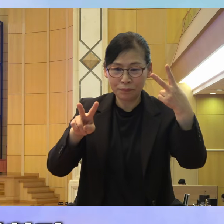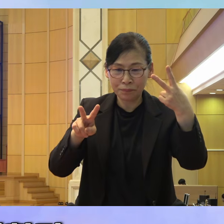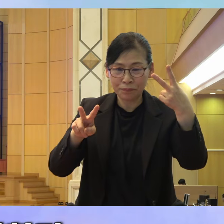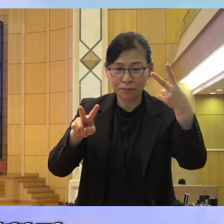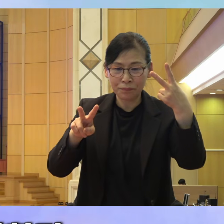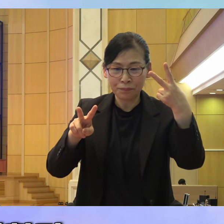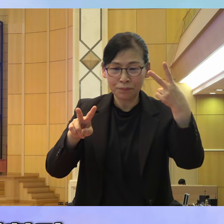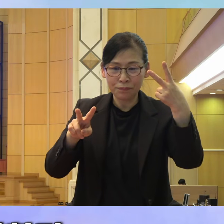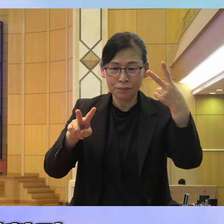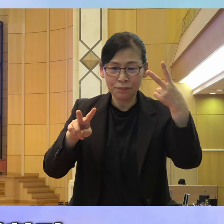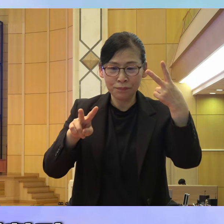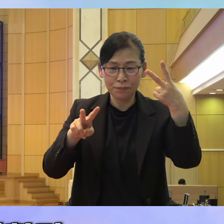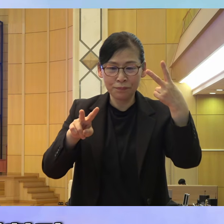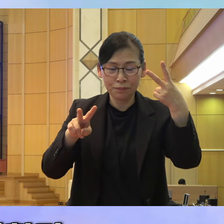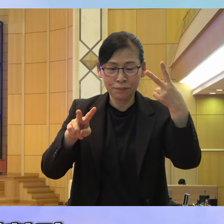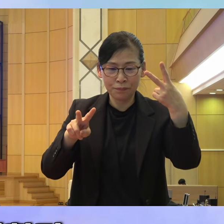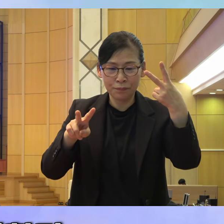하던